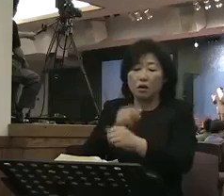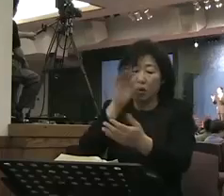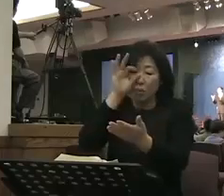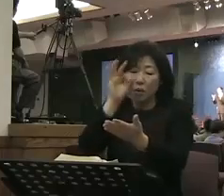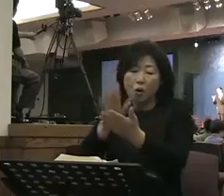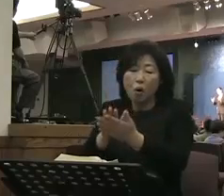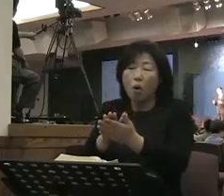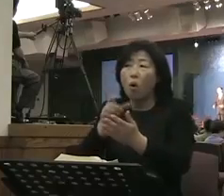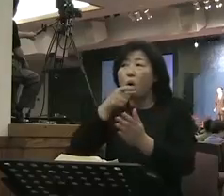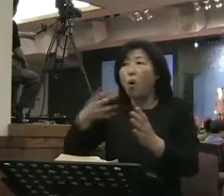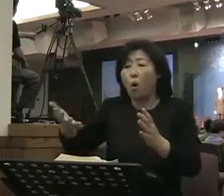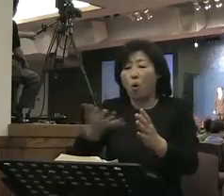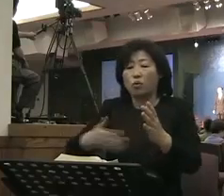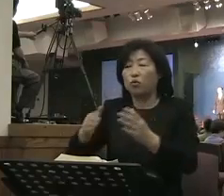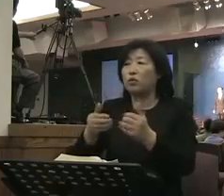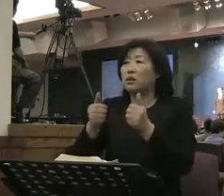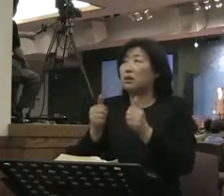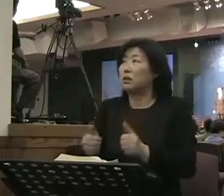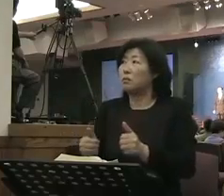홍수로 심판을 하십니다.